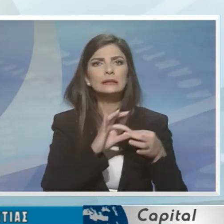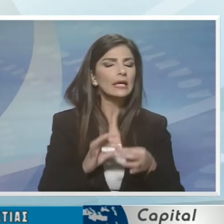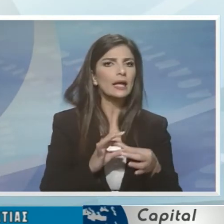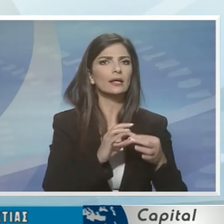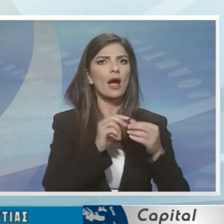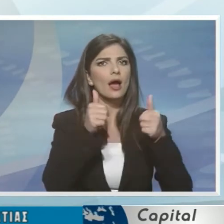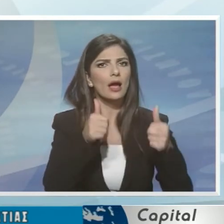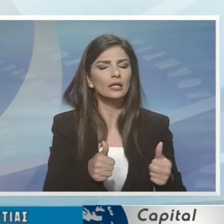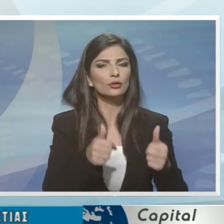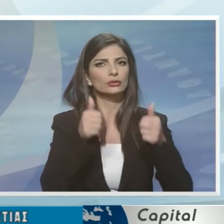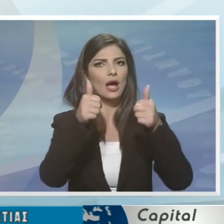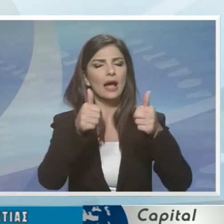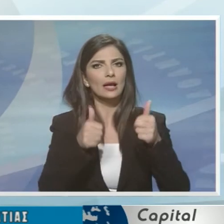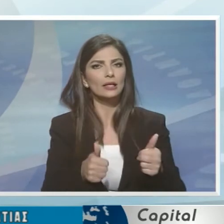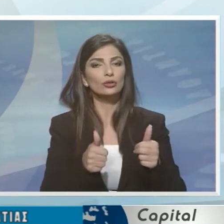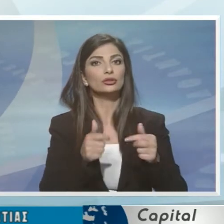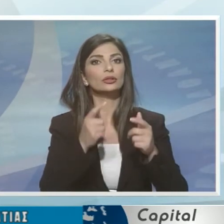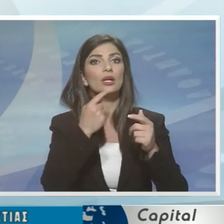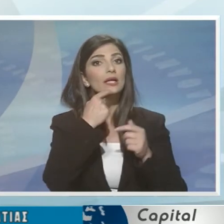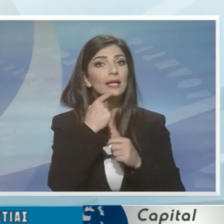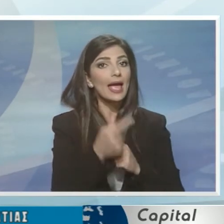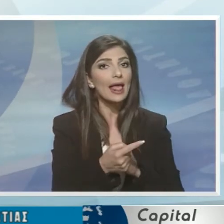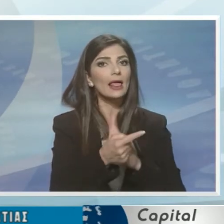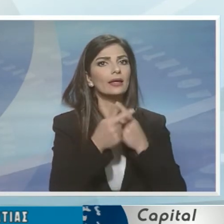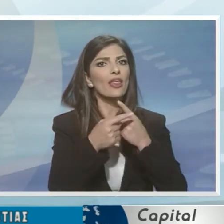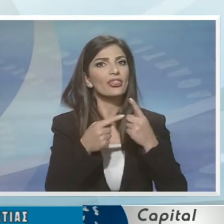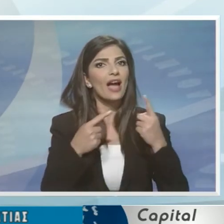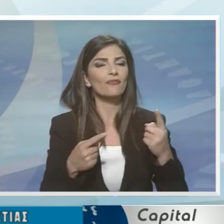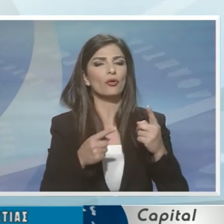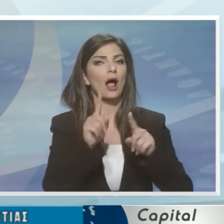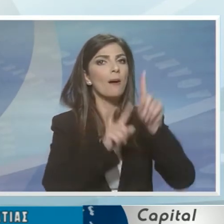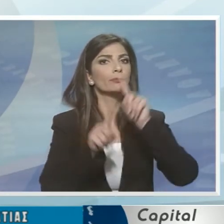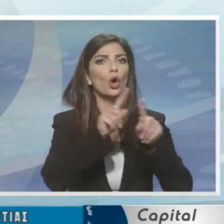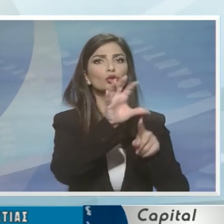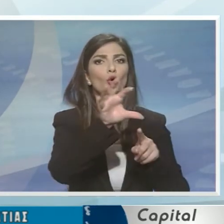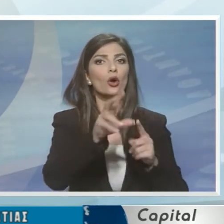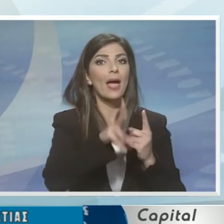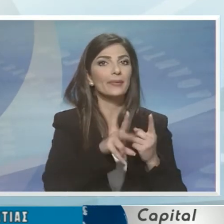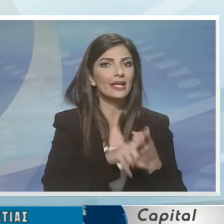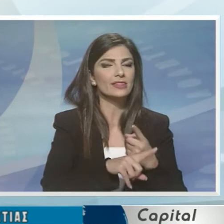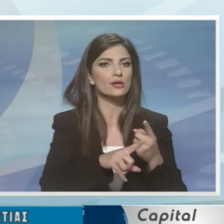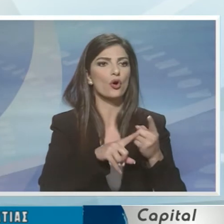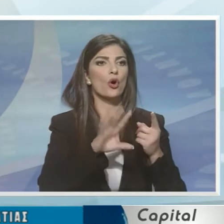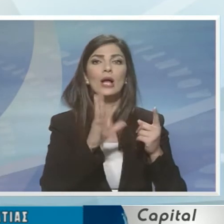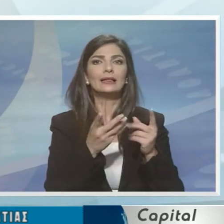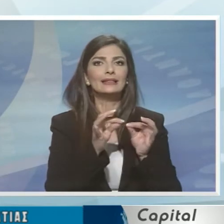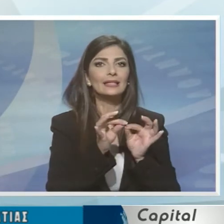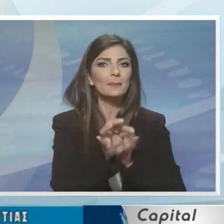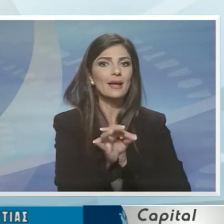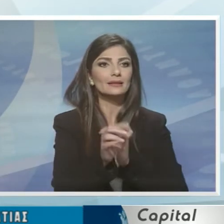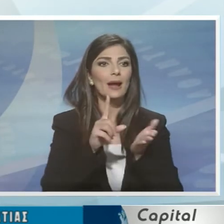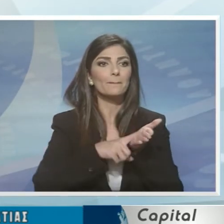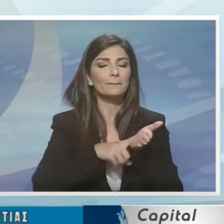οδηγίες με κατηγοριοποίηση επικινδυνότητας χωρών αλλά και μέτρων που αφορούσαν τις υποχρεώσεις